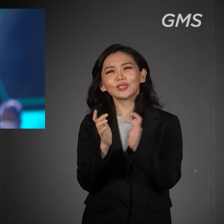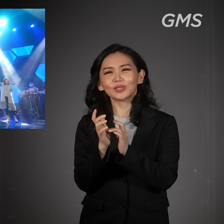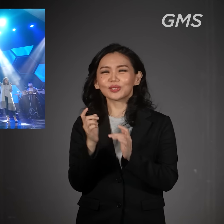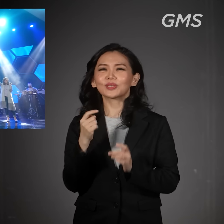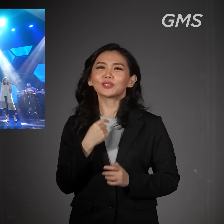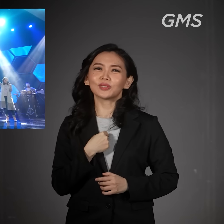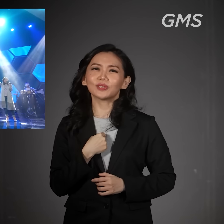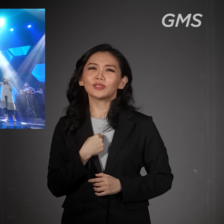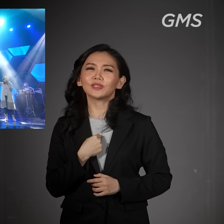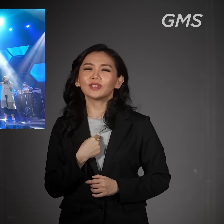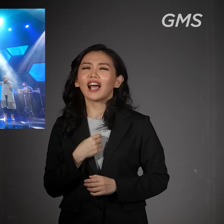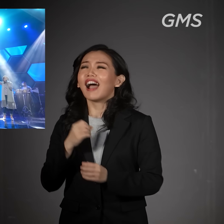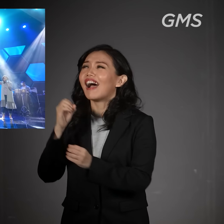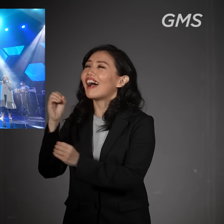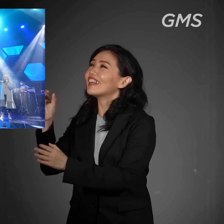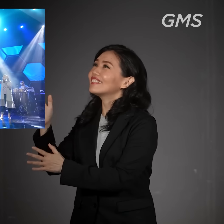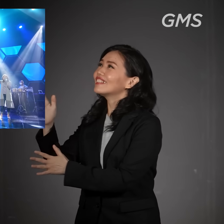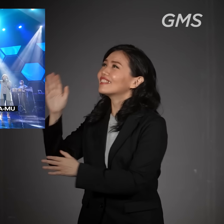Hadirat-Mu